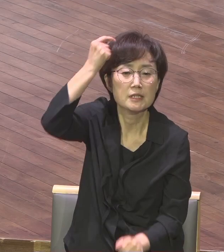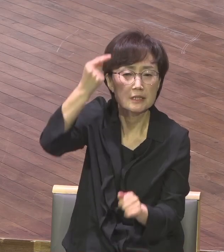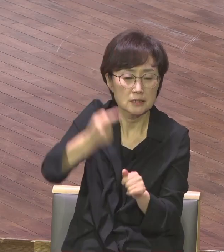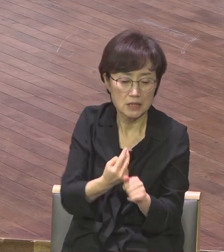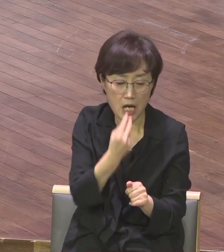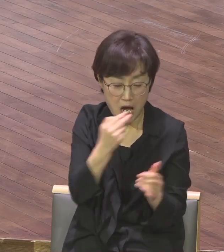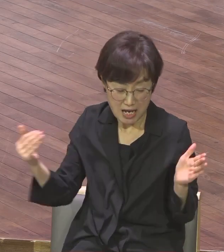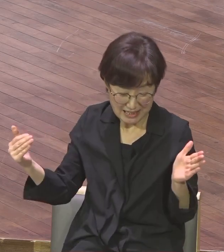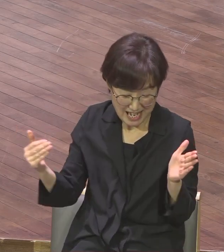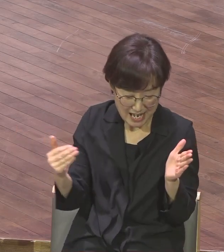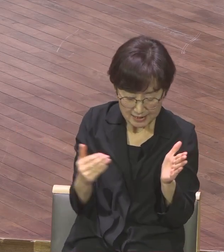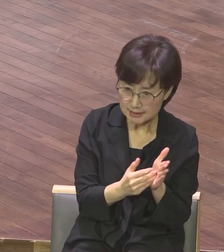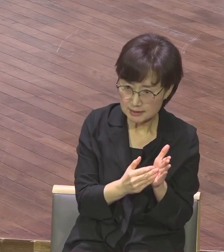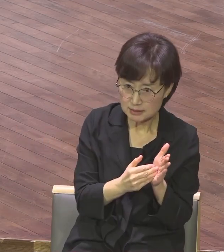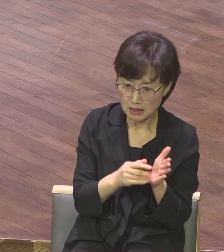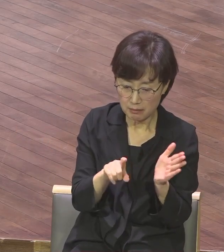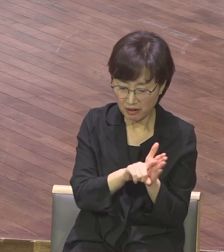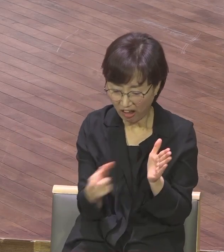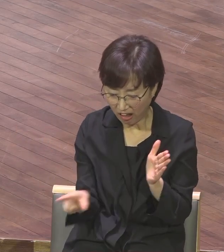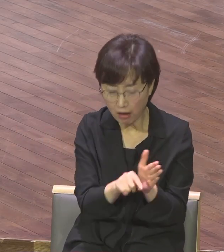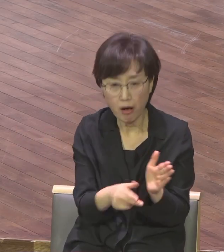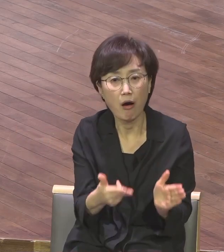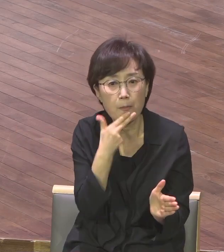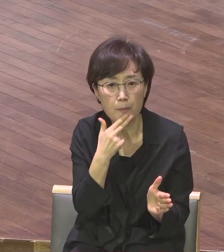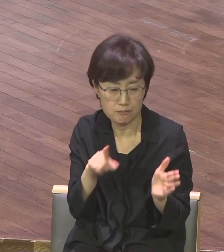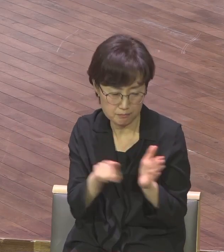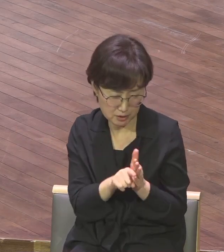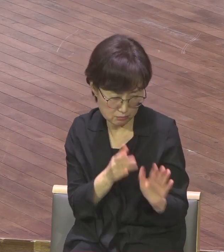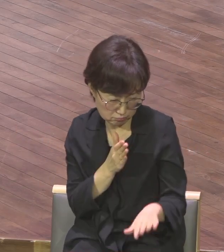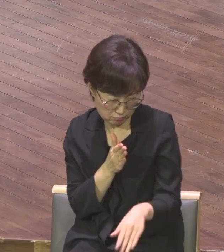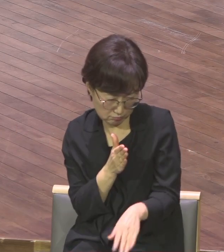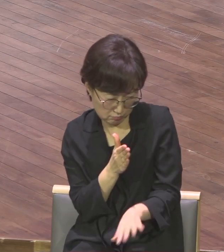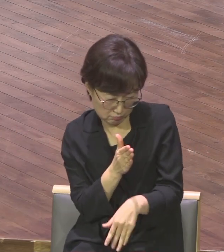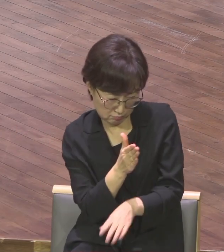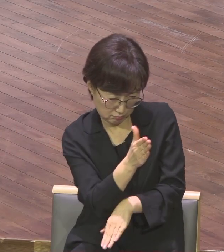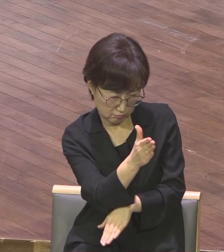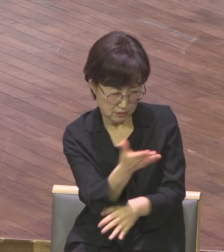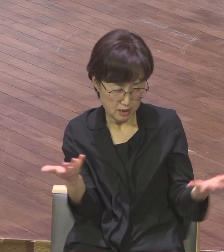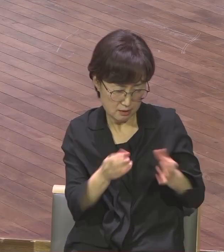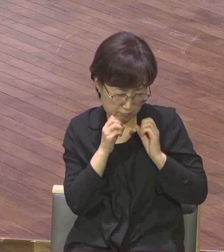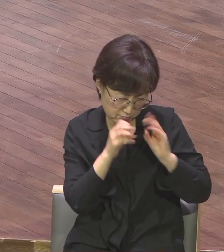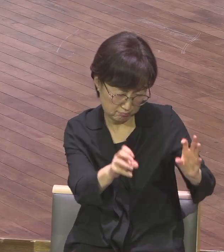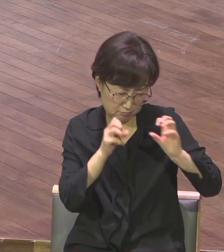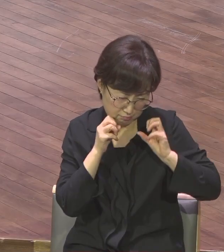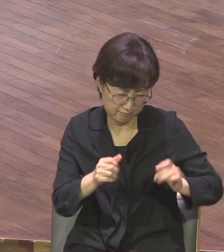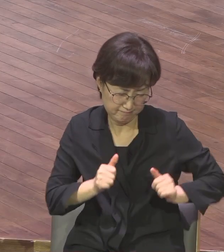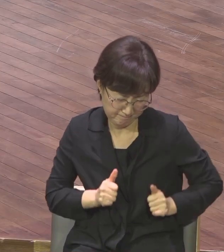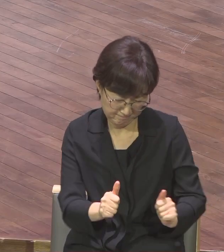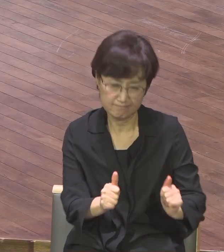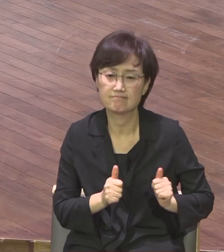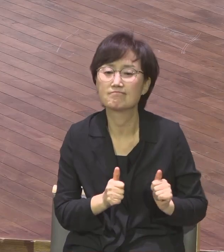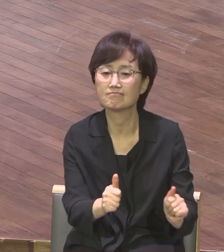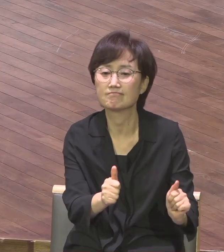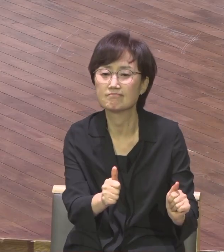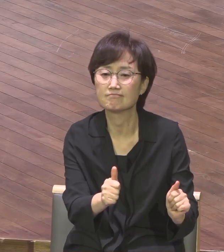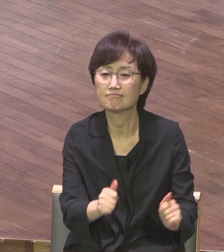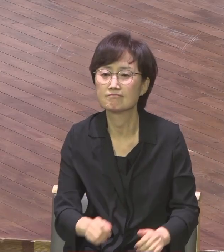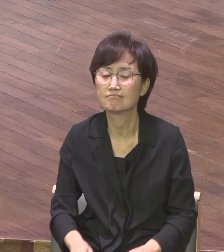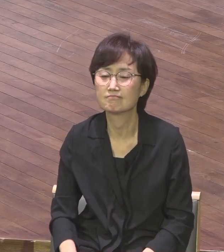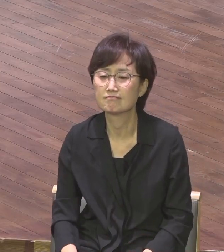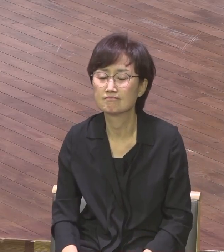그날까지 변함없이 줄기차게 지속적으로 사역을 불같이 한 거예요.